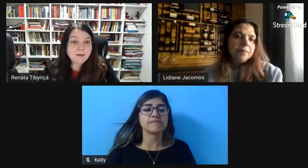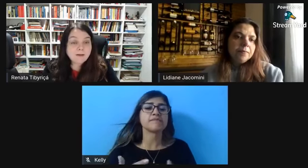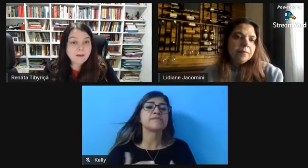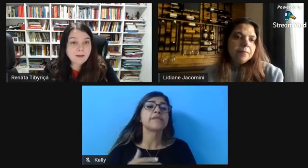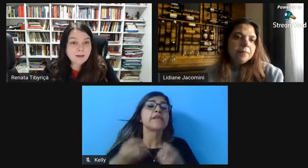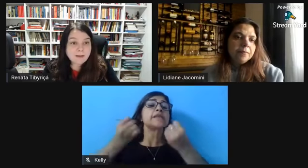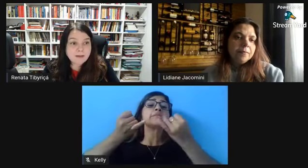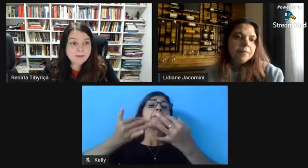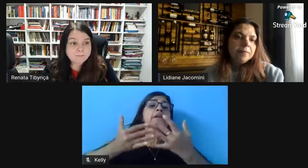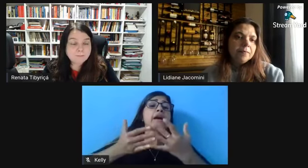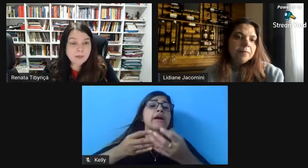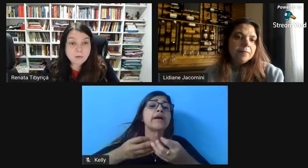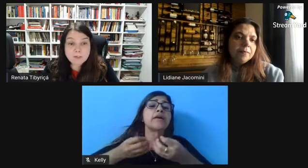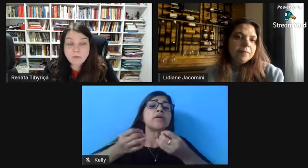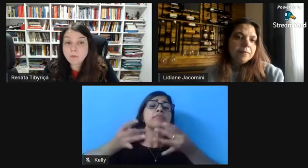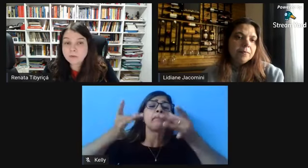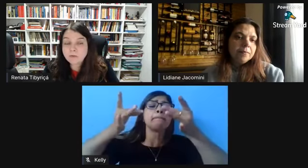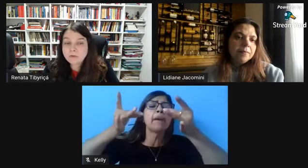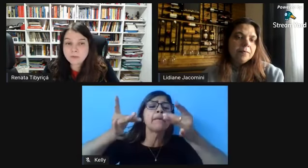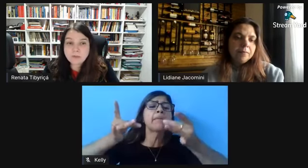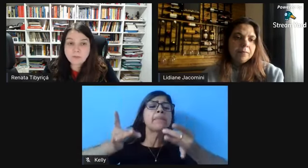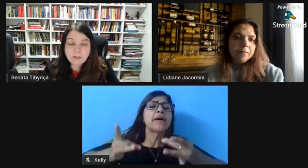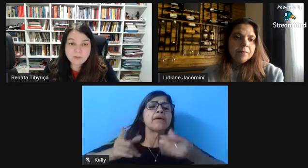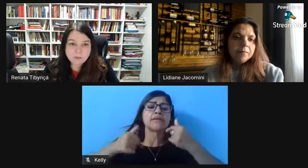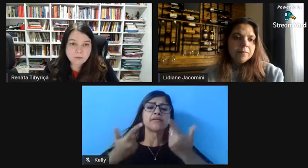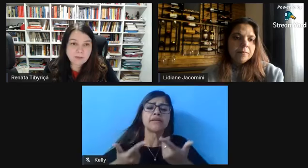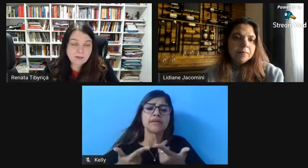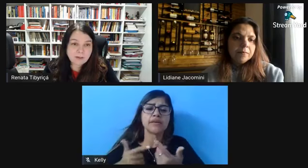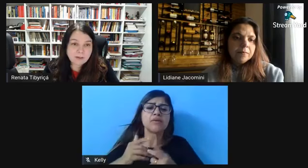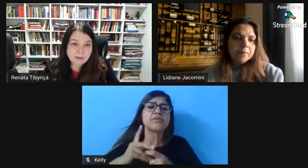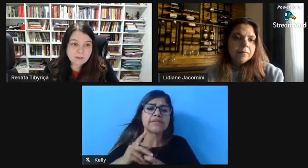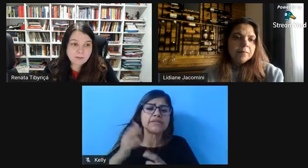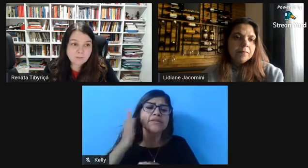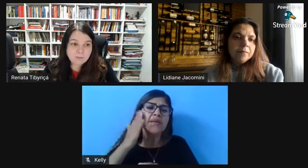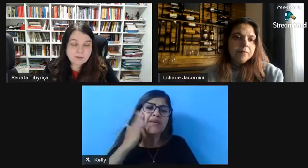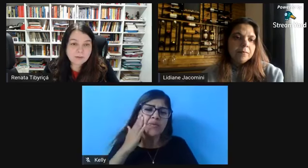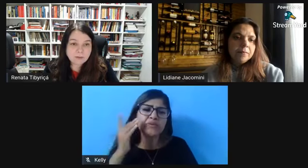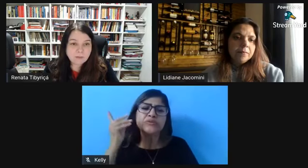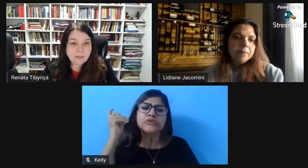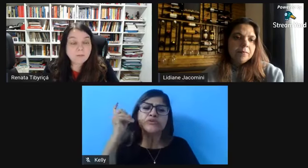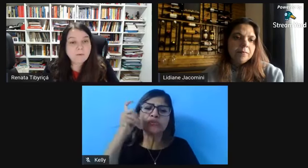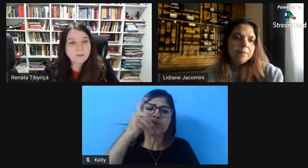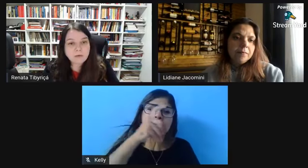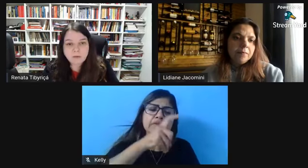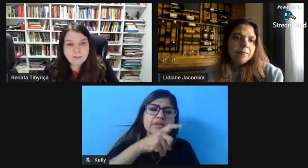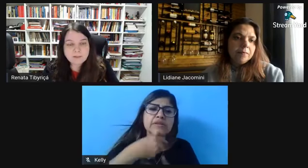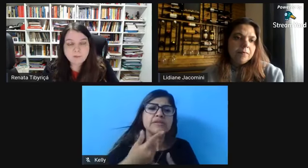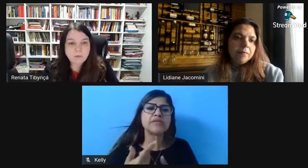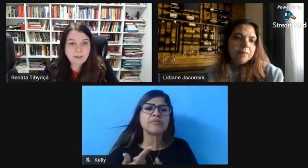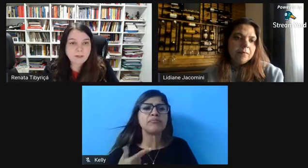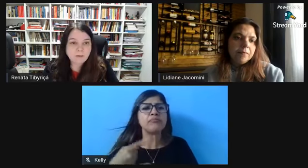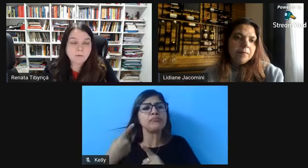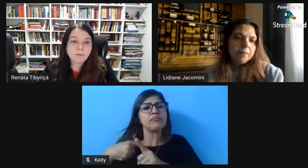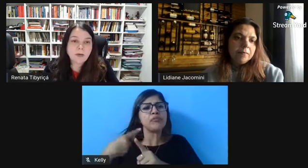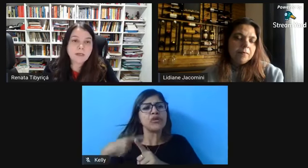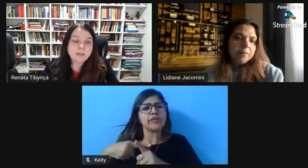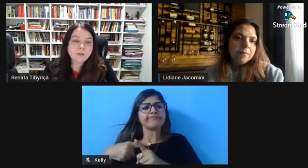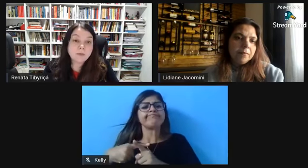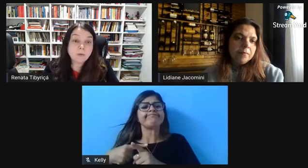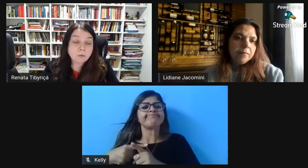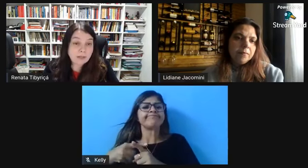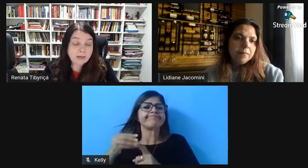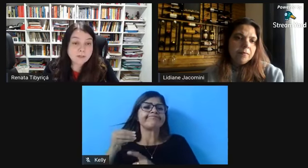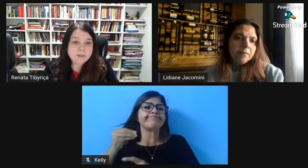ser. Eu sei o quanto isso é difícil, porque eu tenho vivido nesse momento